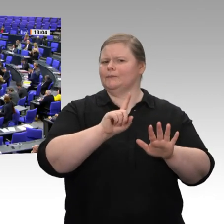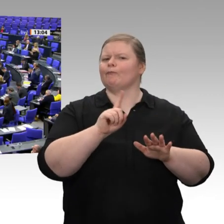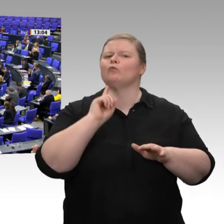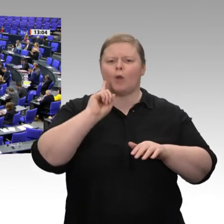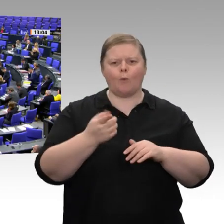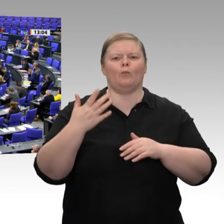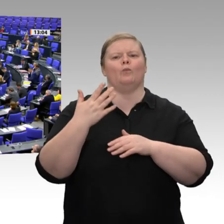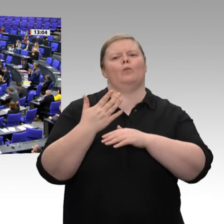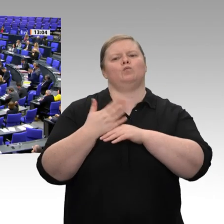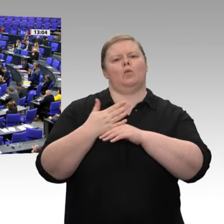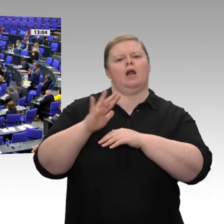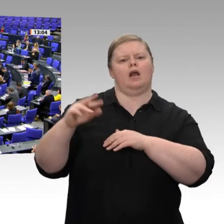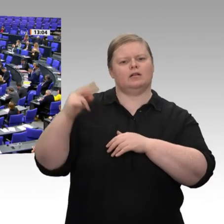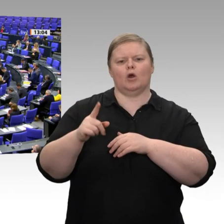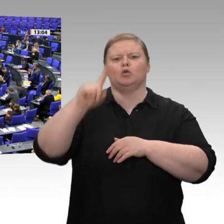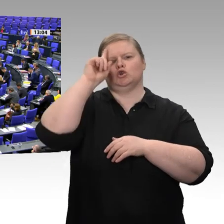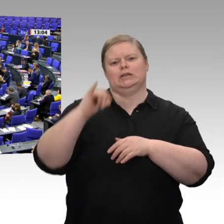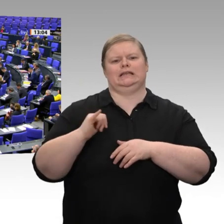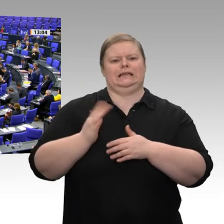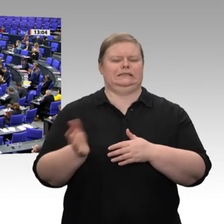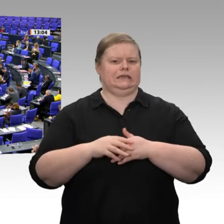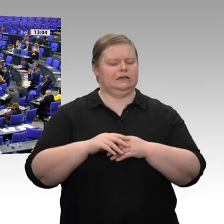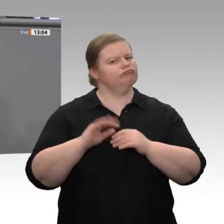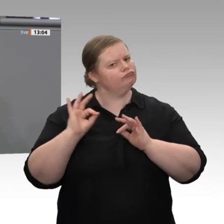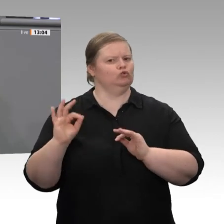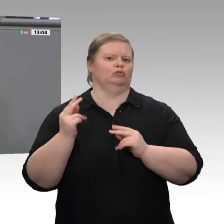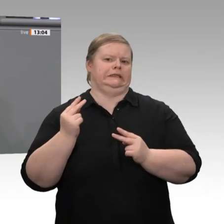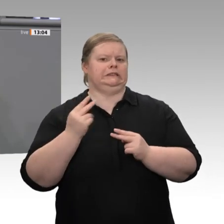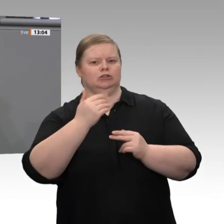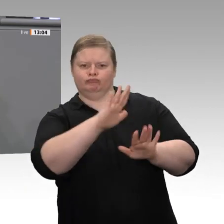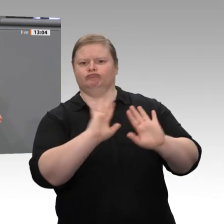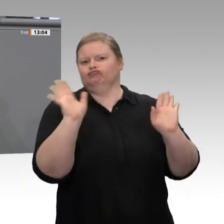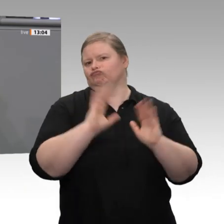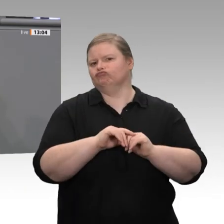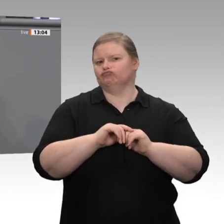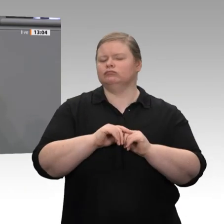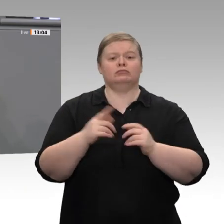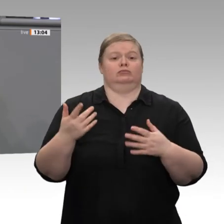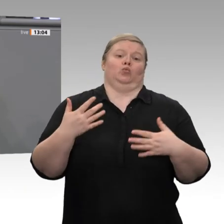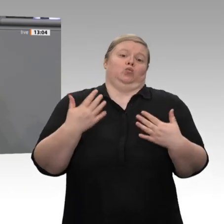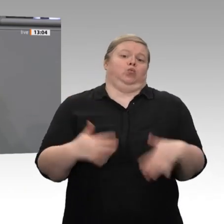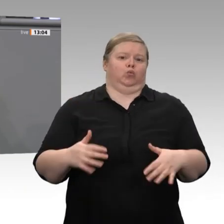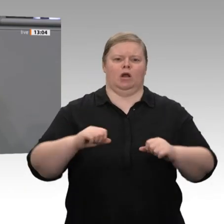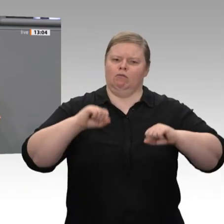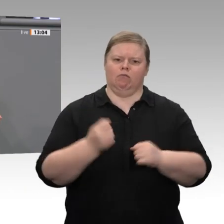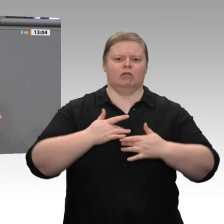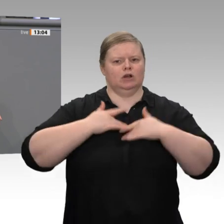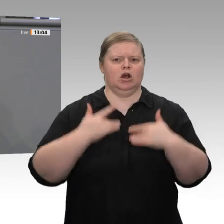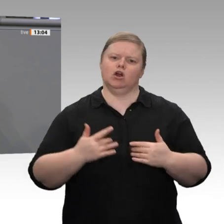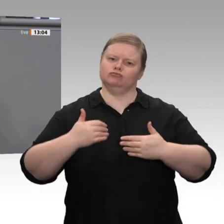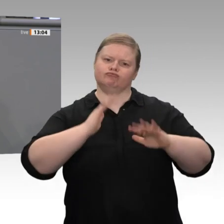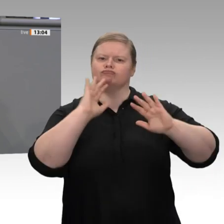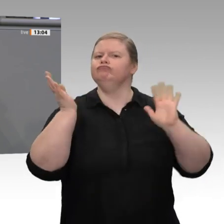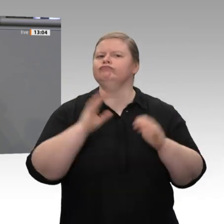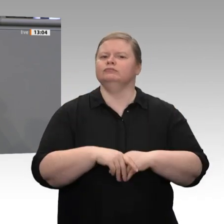Gleiche erlebt Peter Gallery, der heute in England lebt. Sein Vater galt als Halbjude. Er